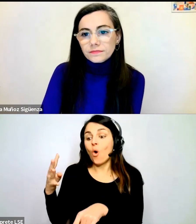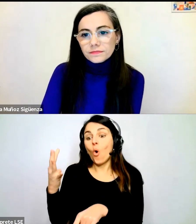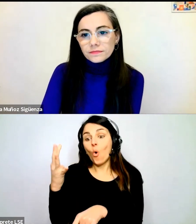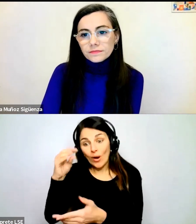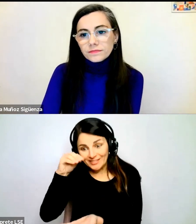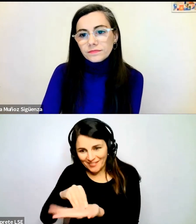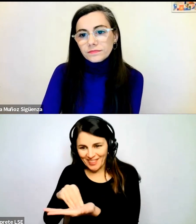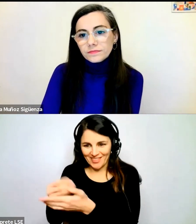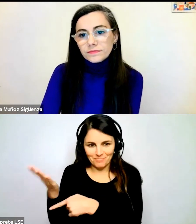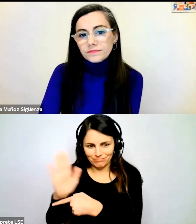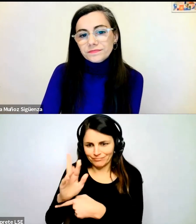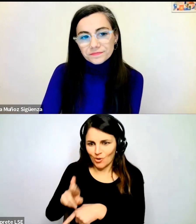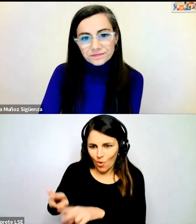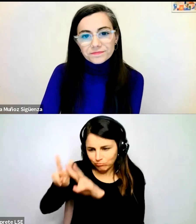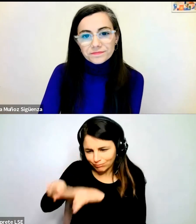Siguiente imagen.